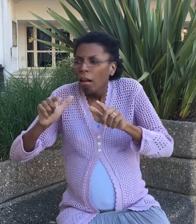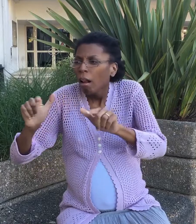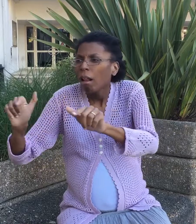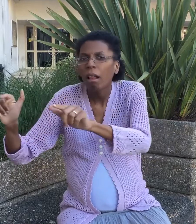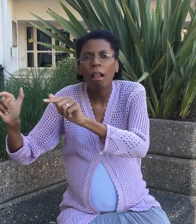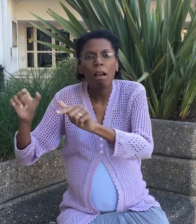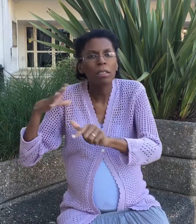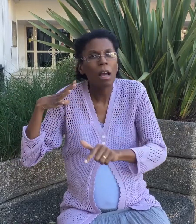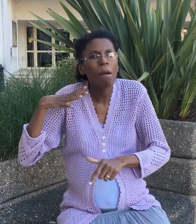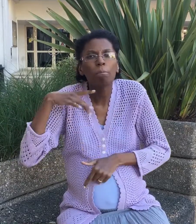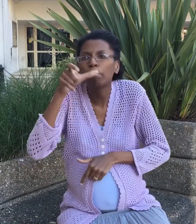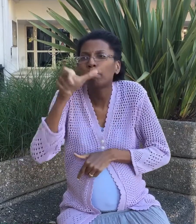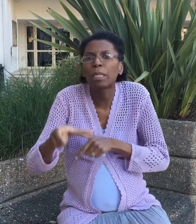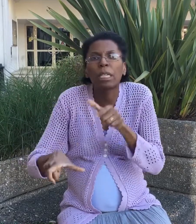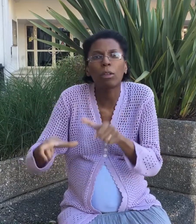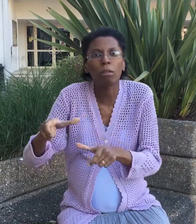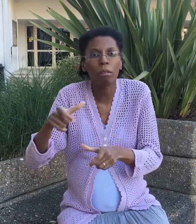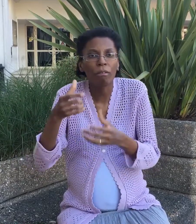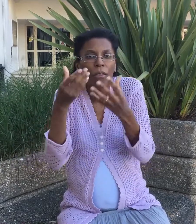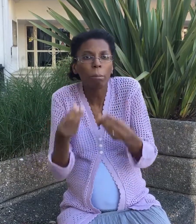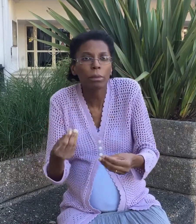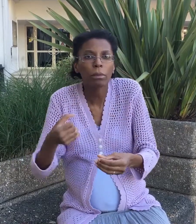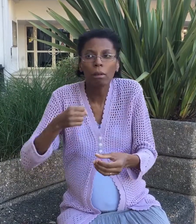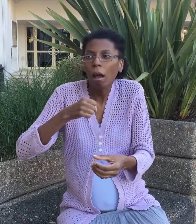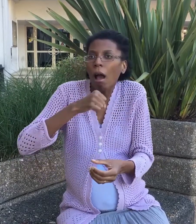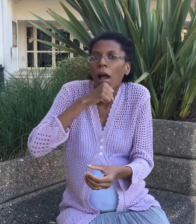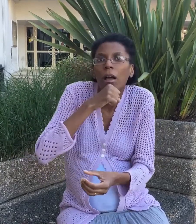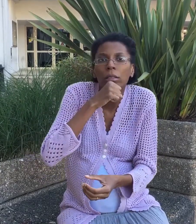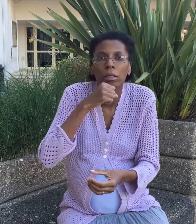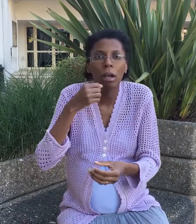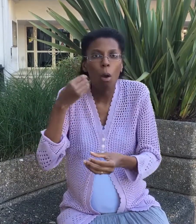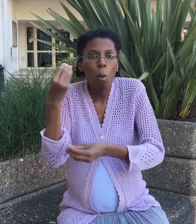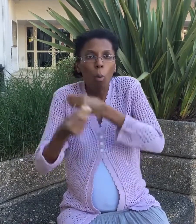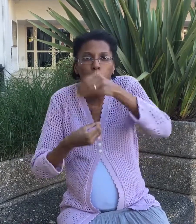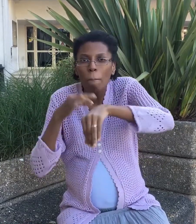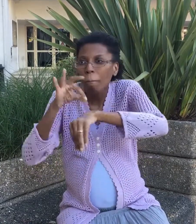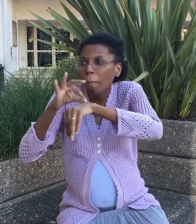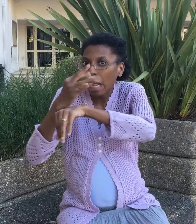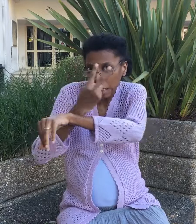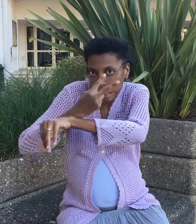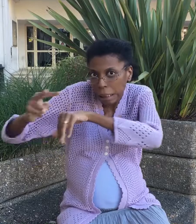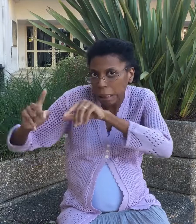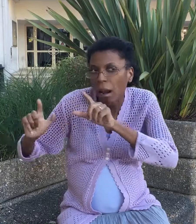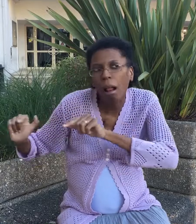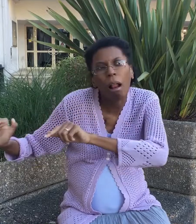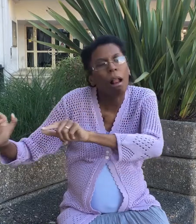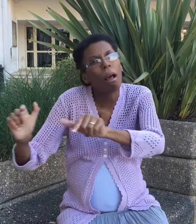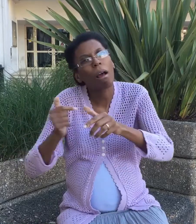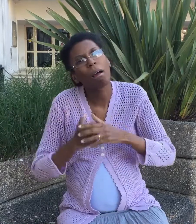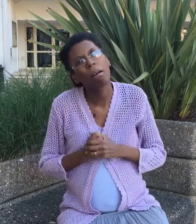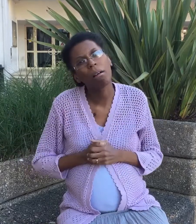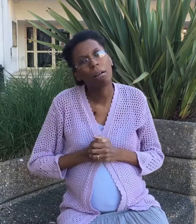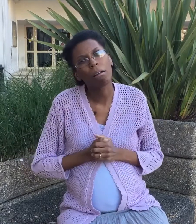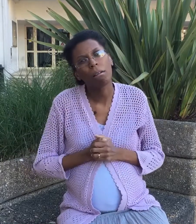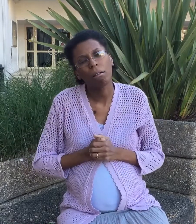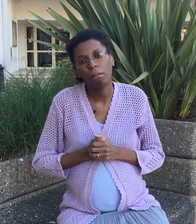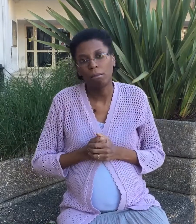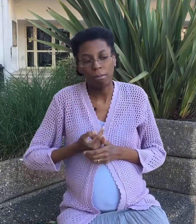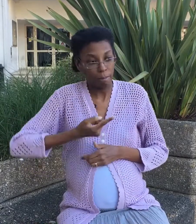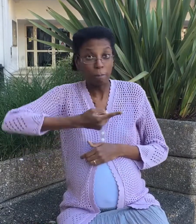Restons aussi attentifs aux plus faibles, aux personnes âgées, aux plus exposés